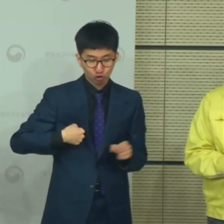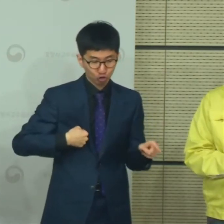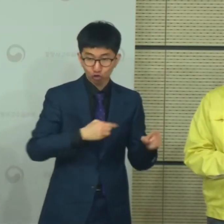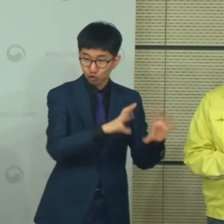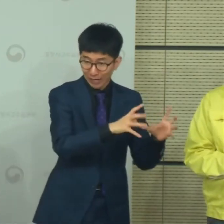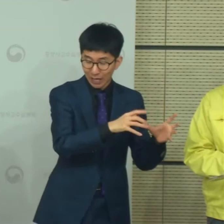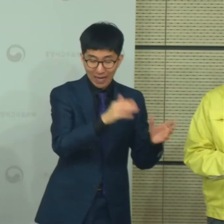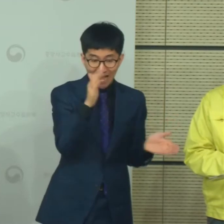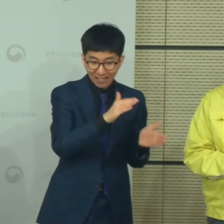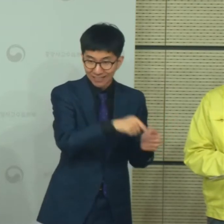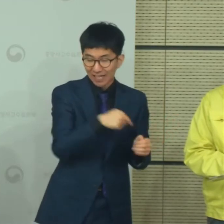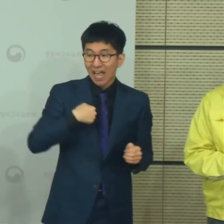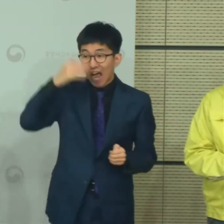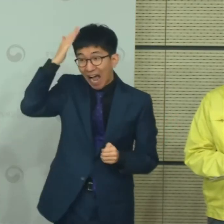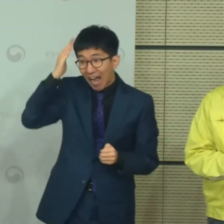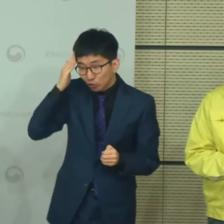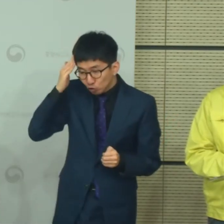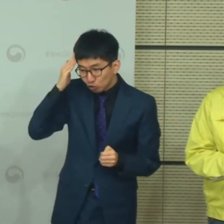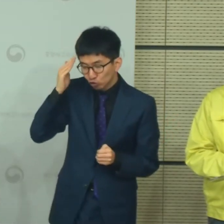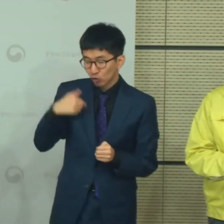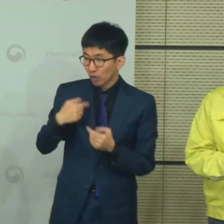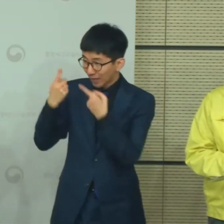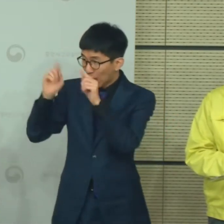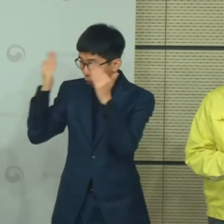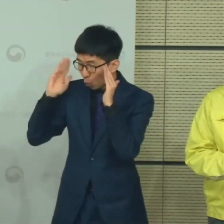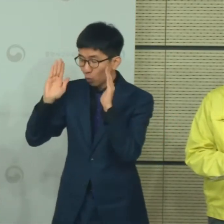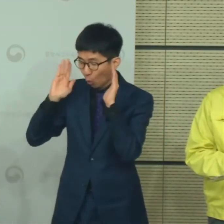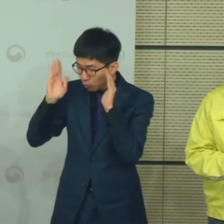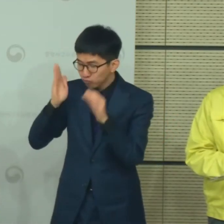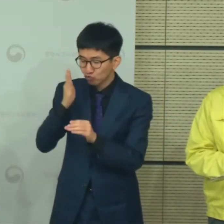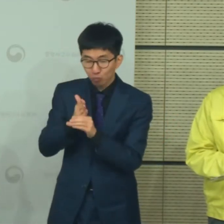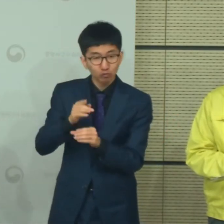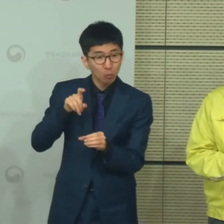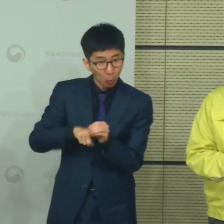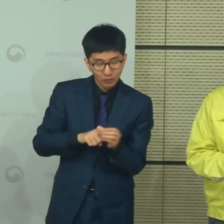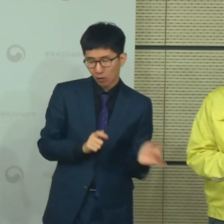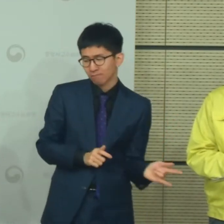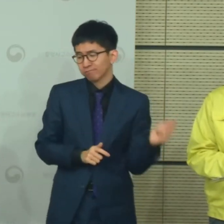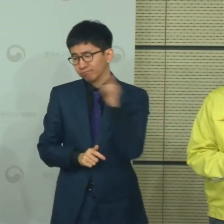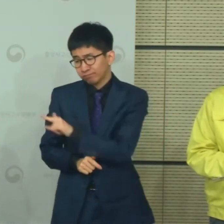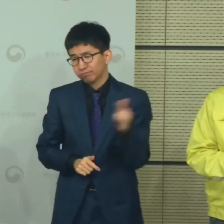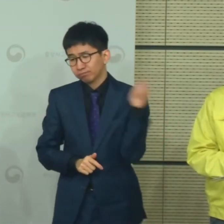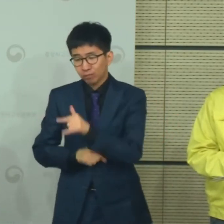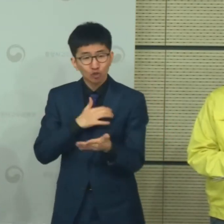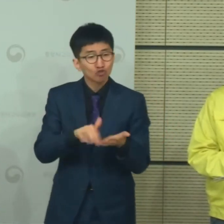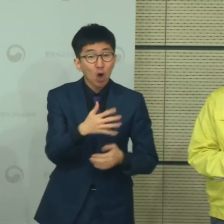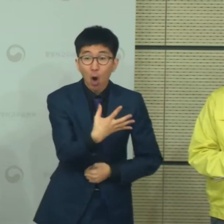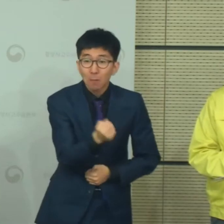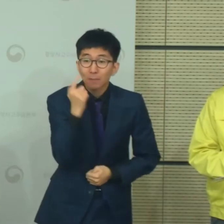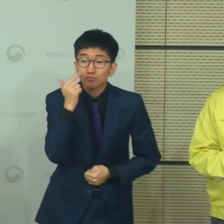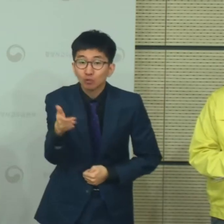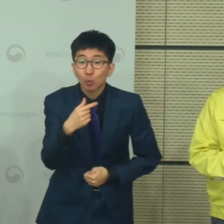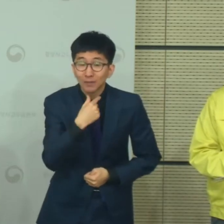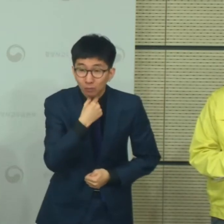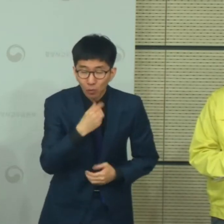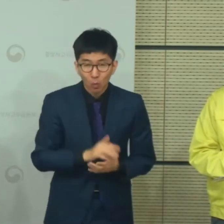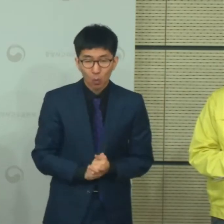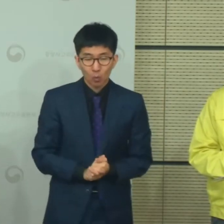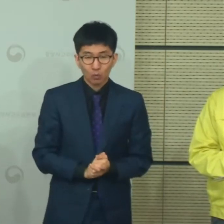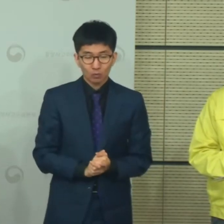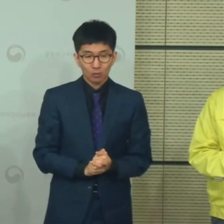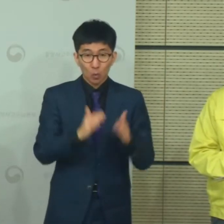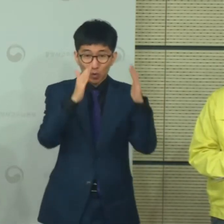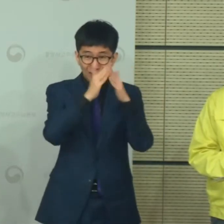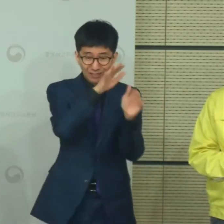몇 명 정도로 파악하고 있는지 궁금하고요. 그 자가관리 앱 설치율이 그 좀 미비하다고 하고 연락이 안